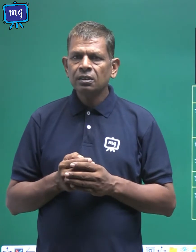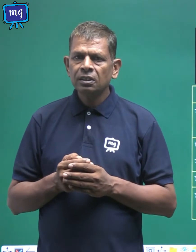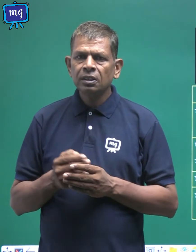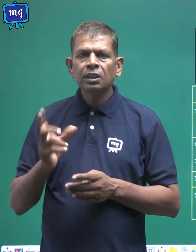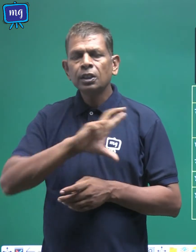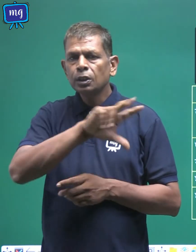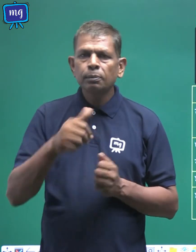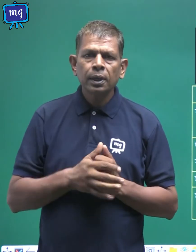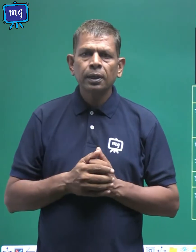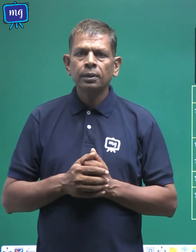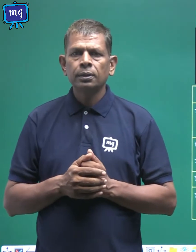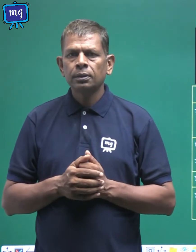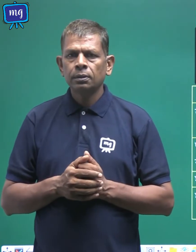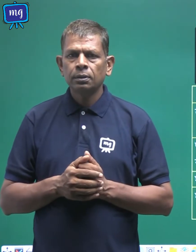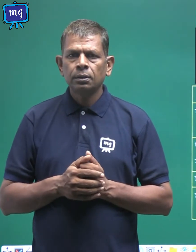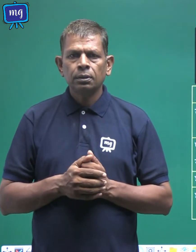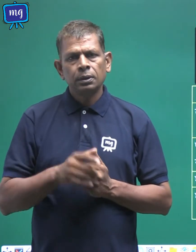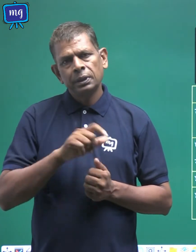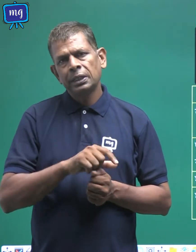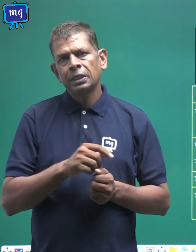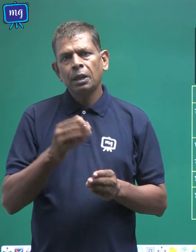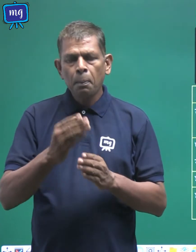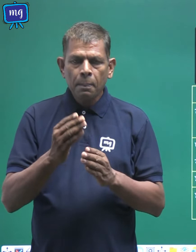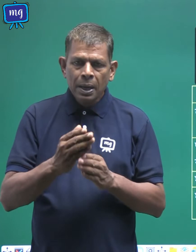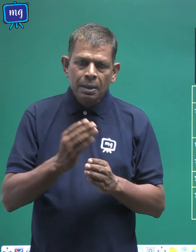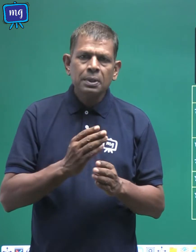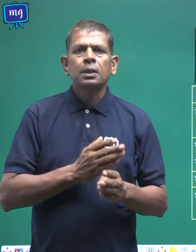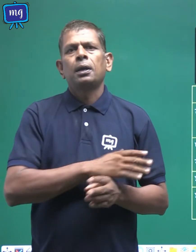ये सब क्या हैं? सब्जियां हैं।